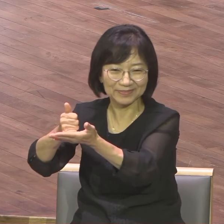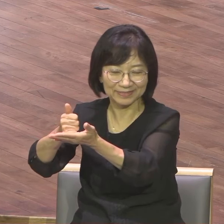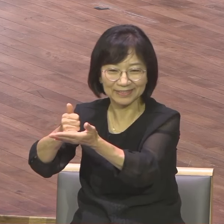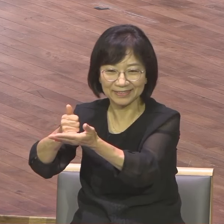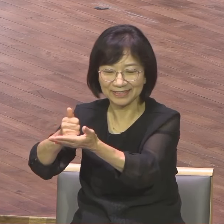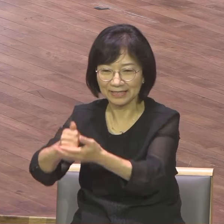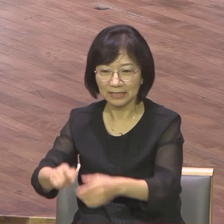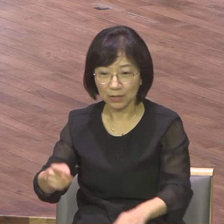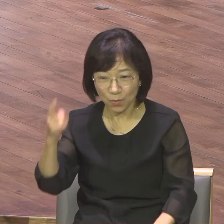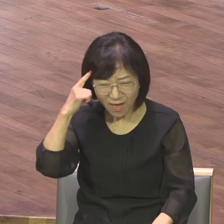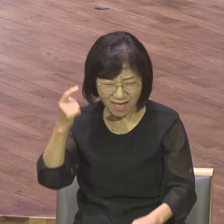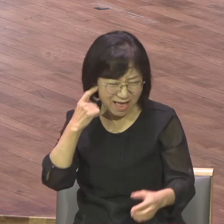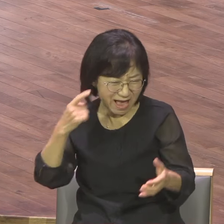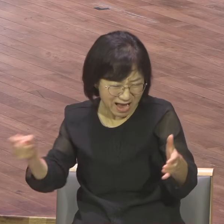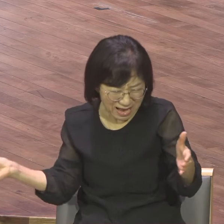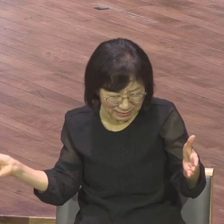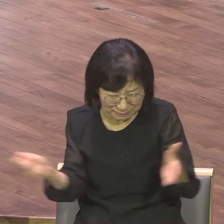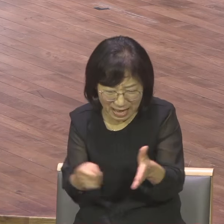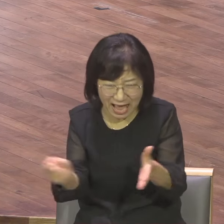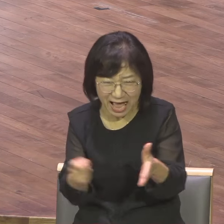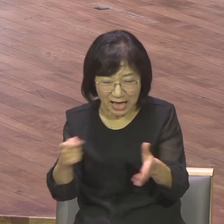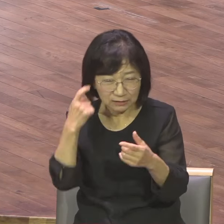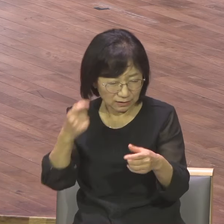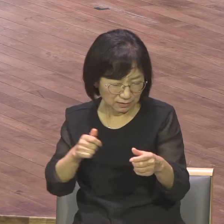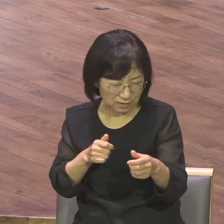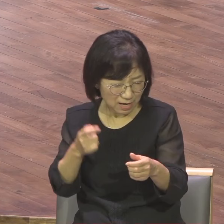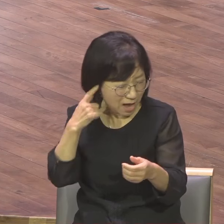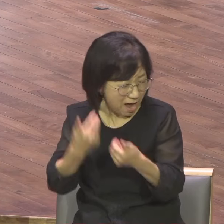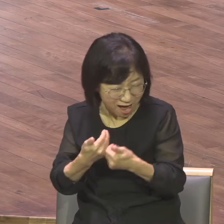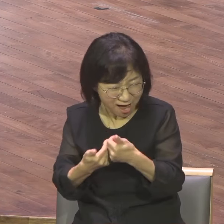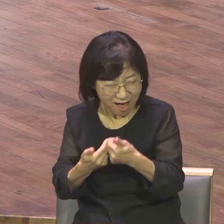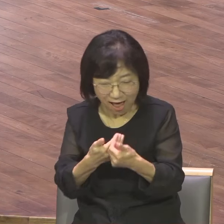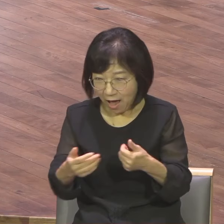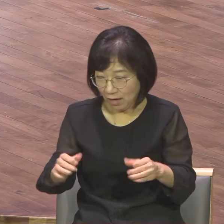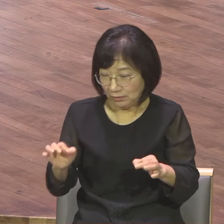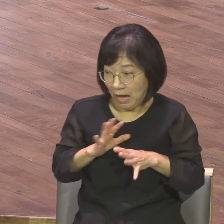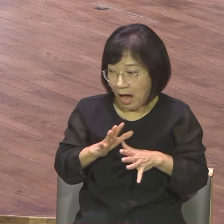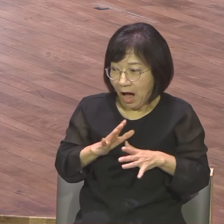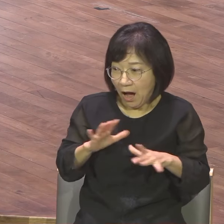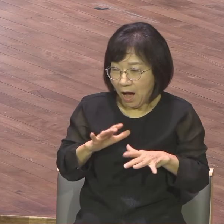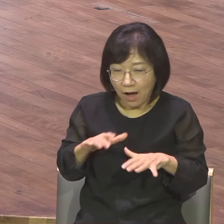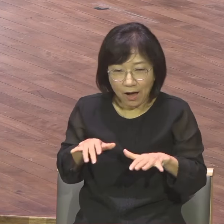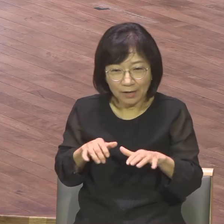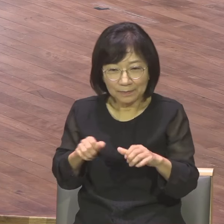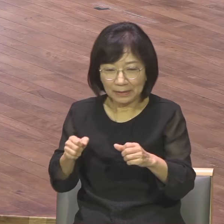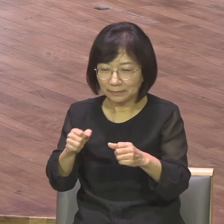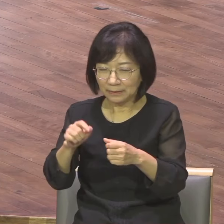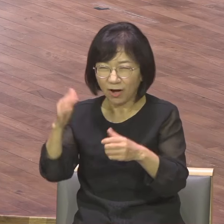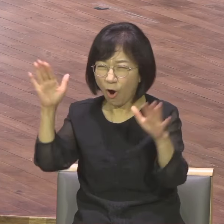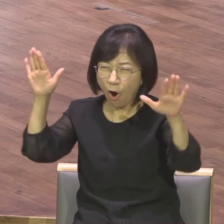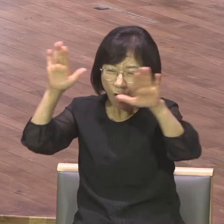자중질환 일으켜서 저끼리 다 죽여. 하나님 뭘 못하세요?